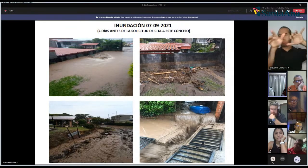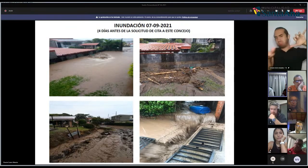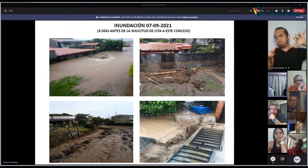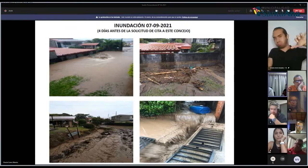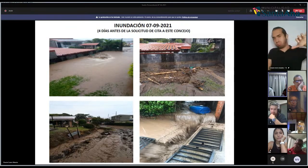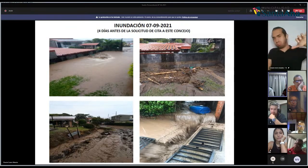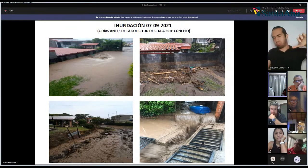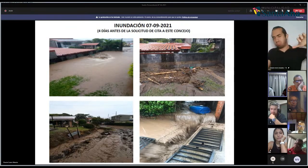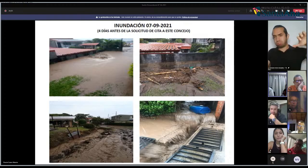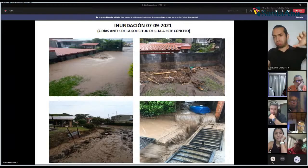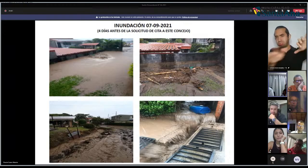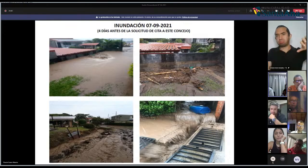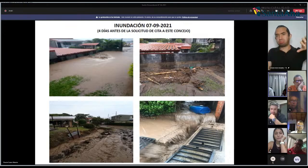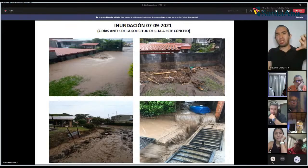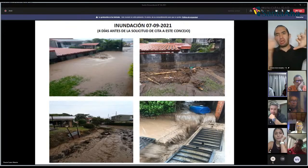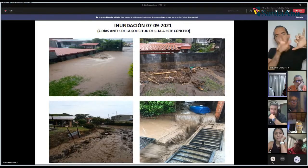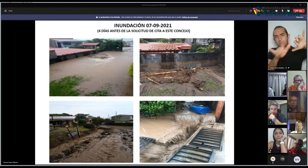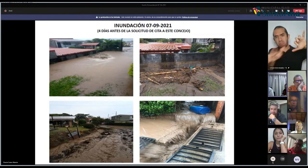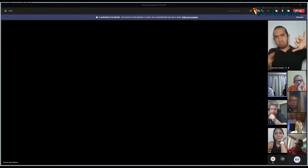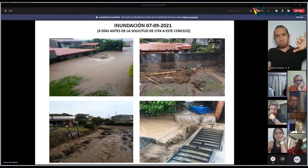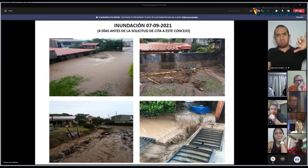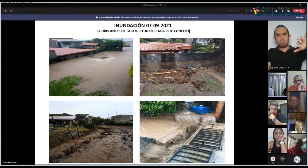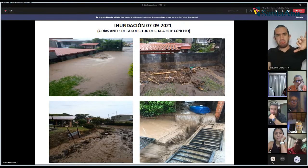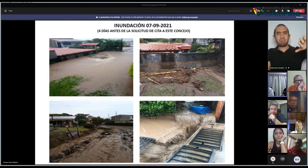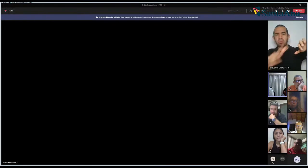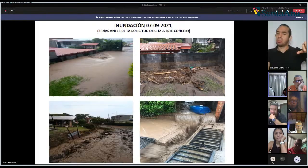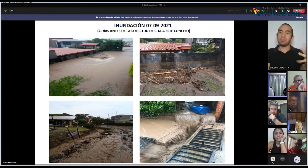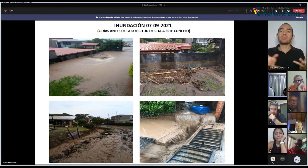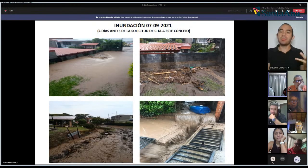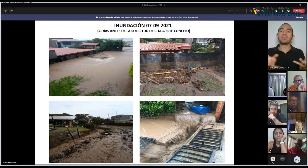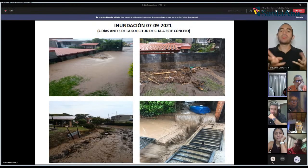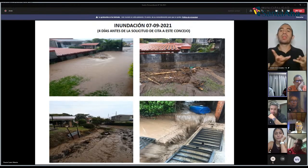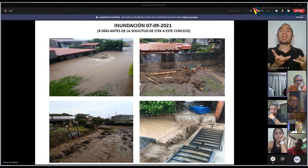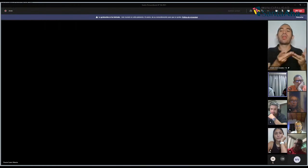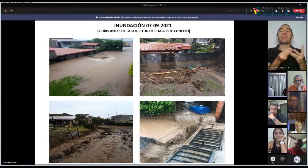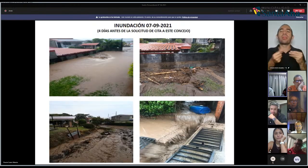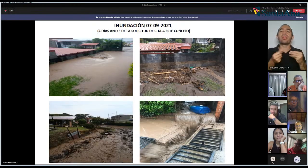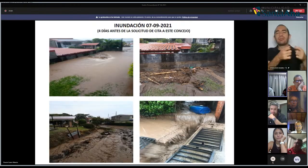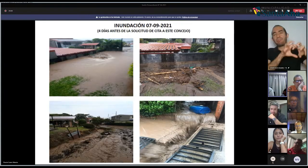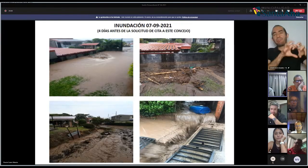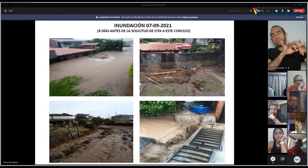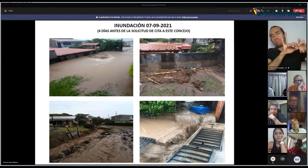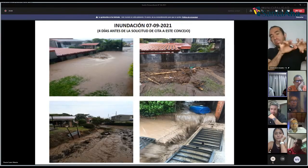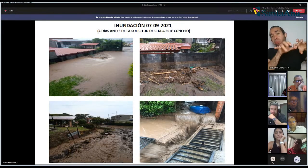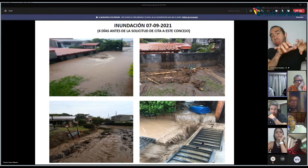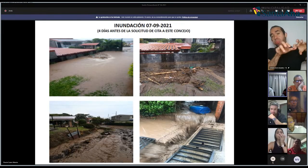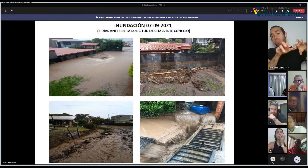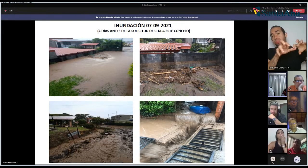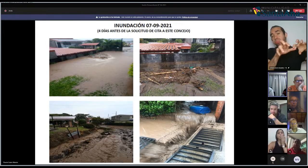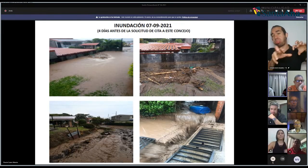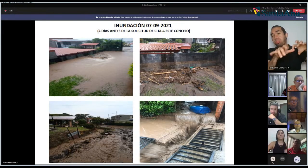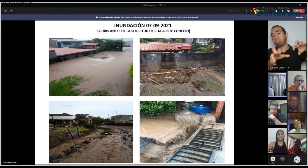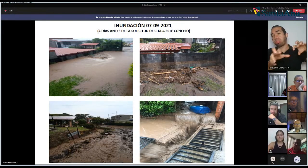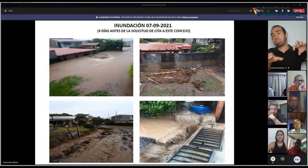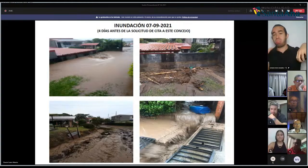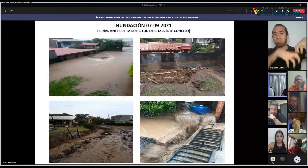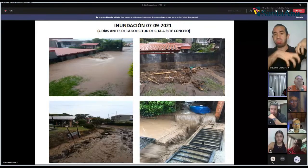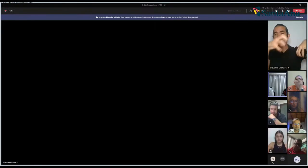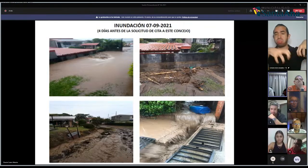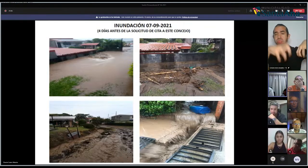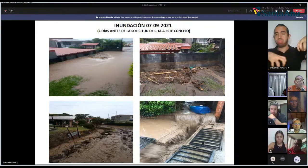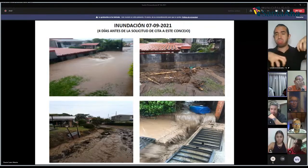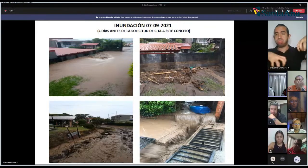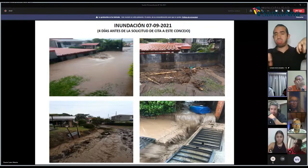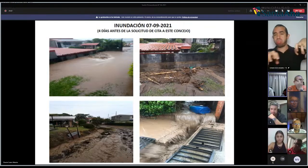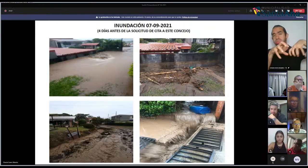lamentablemente eso se llena de sedimentos siguen las piedras señala de cualquier cantidad de material que ustedes se imaginen y éste